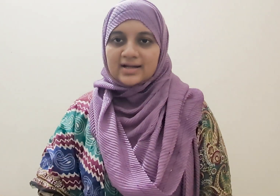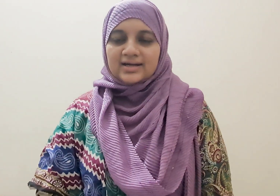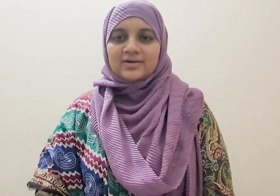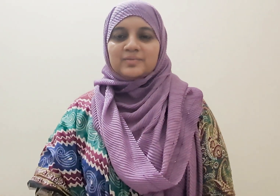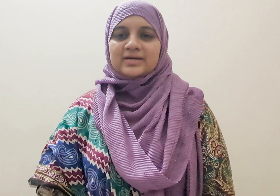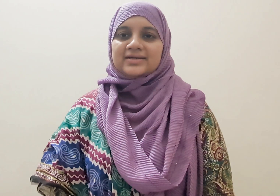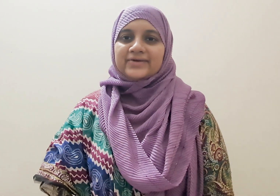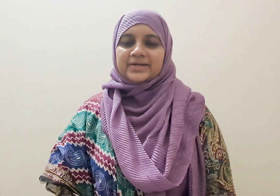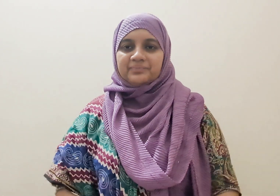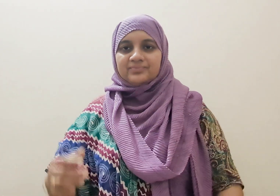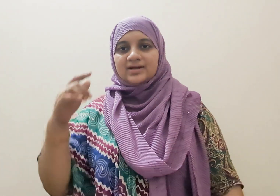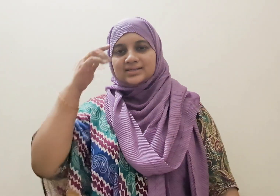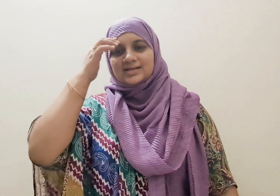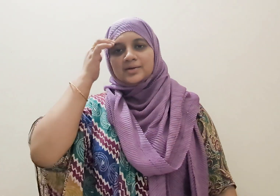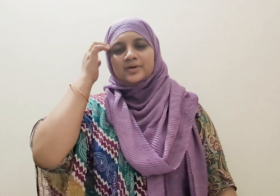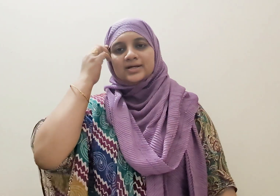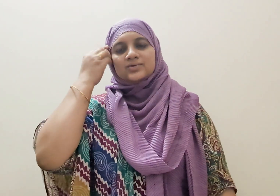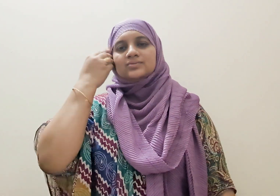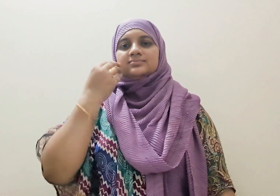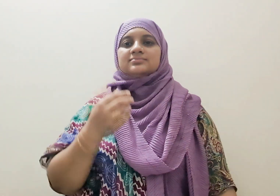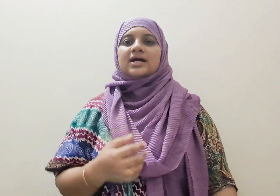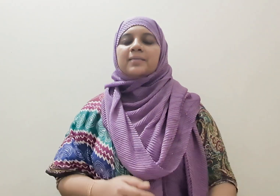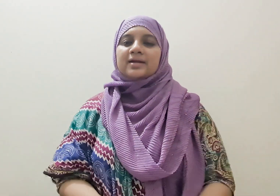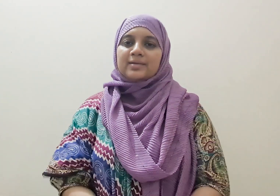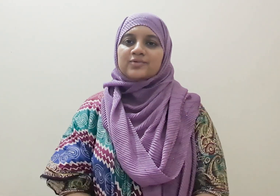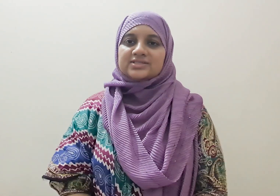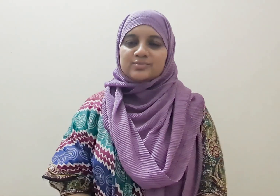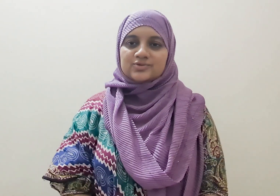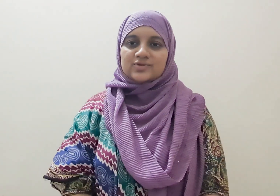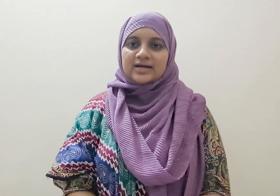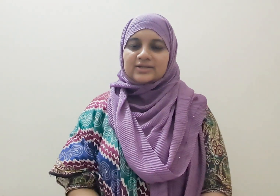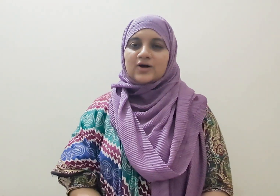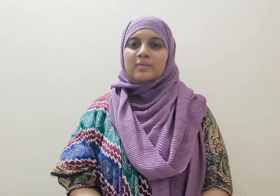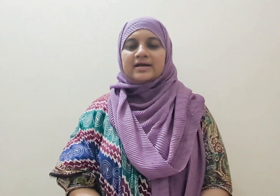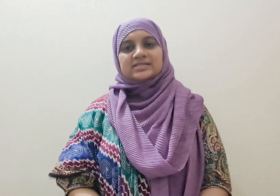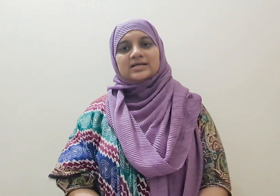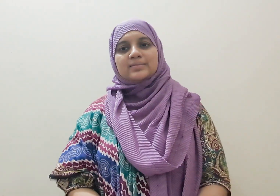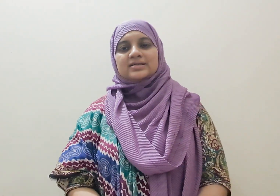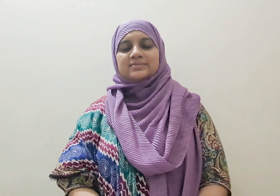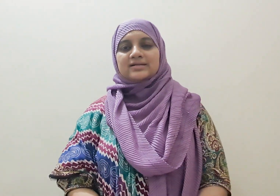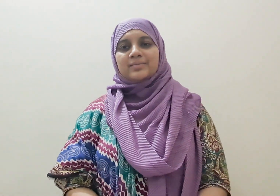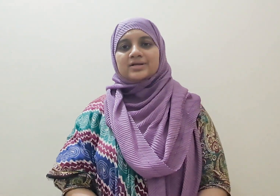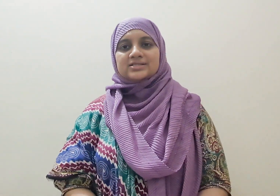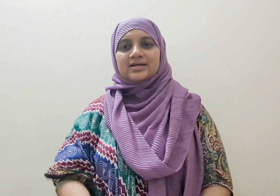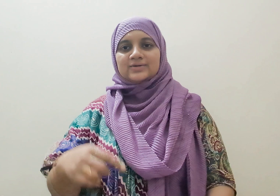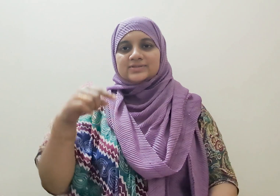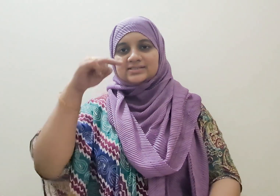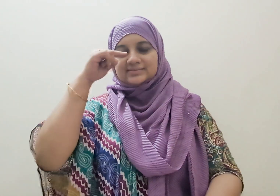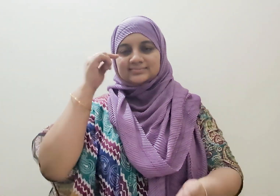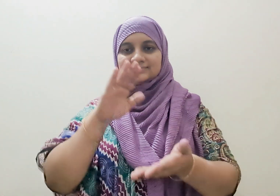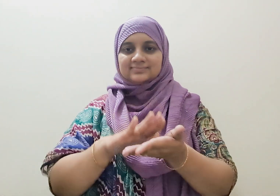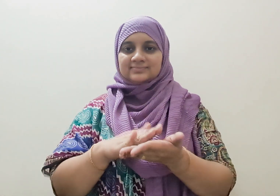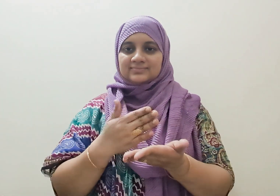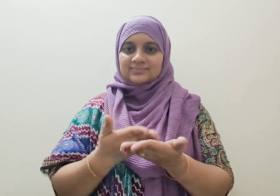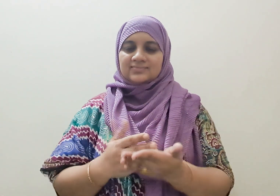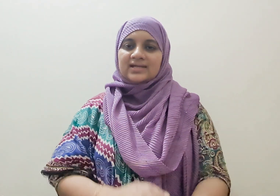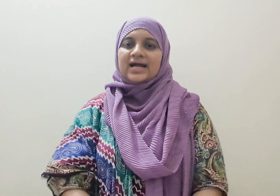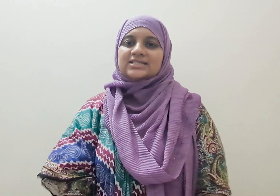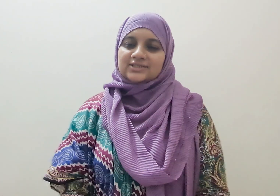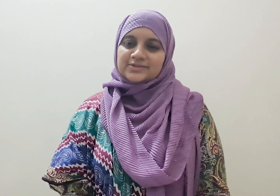বিসমিল্লাহির রহমানির রহিম। আসসালামু আলাইকুম। আমার নাম হচ্ছে বদরুন্নাহার তমা। ইশারা ভাষা আমার নামের ইশারা হচ্ছে। আশা করি সবাই